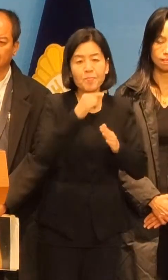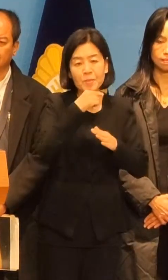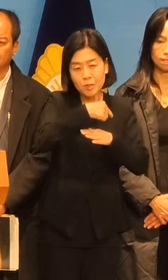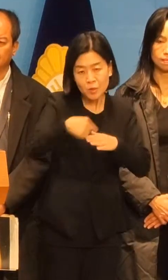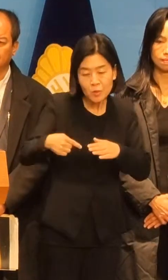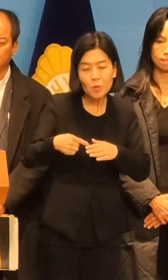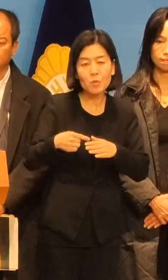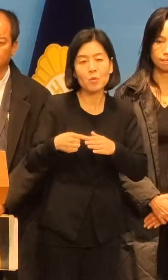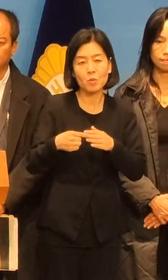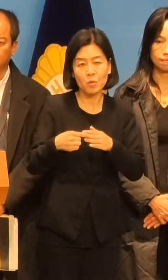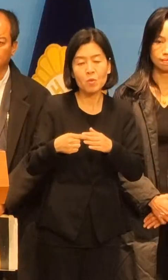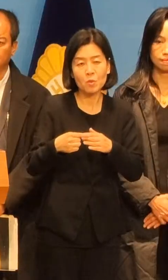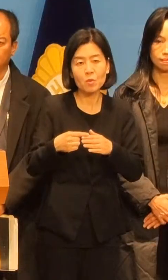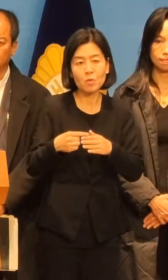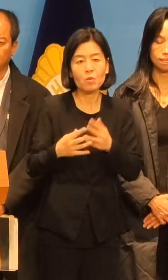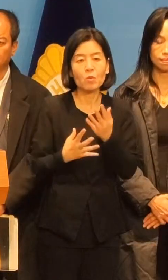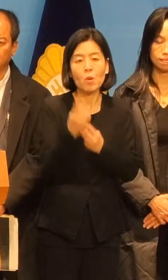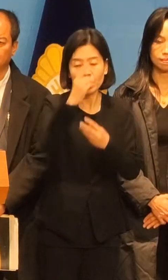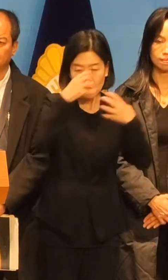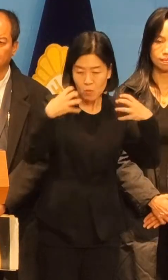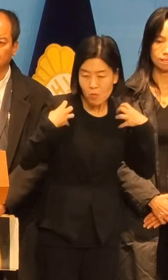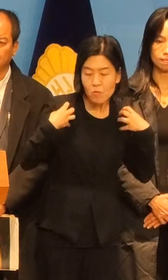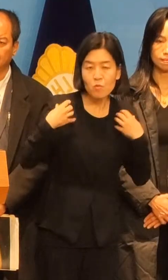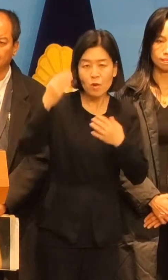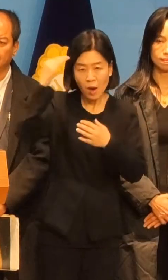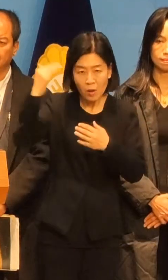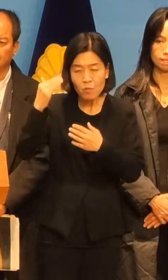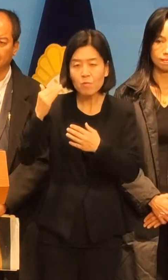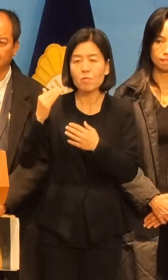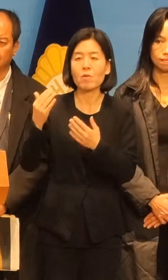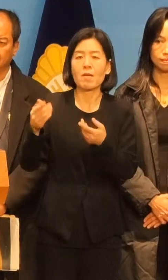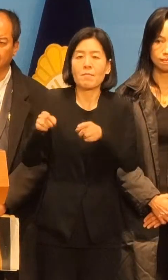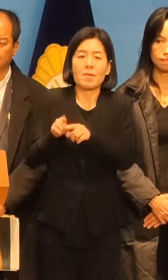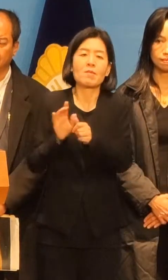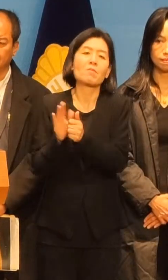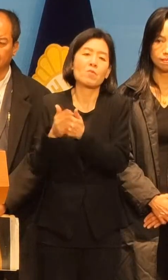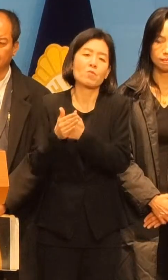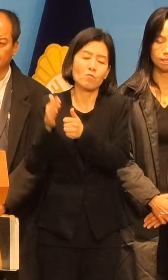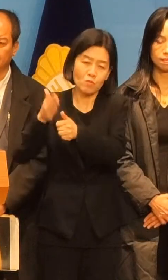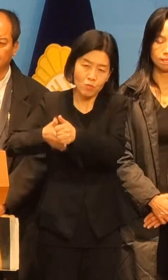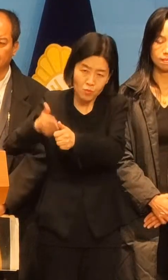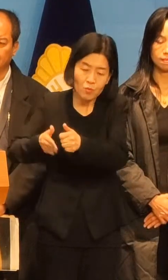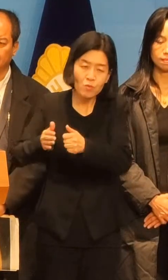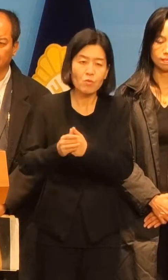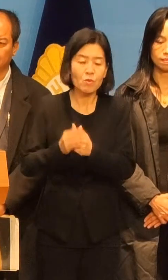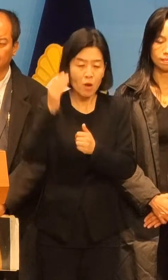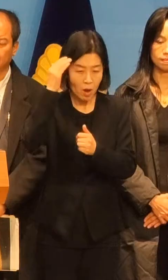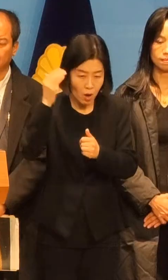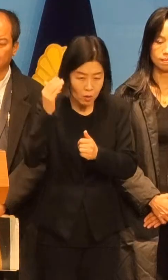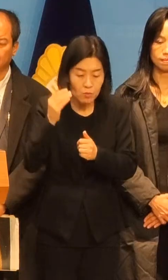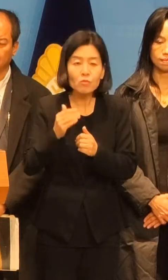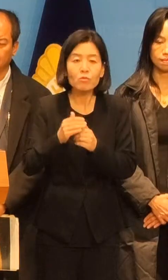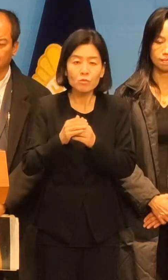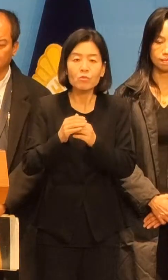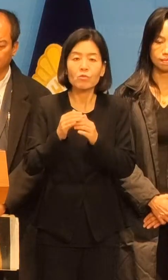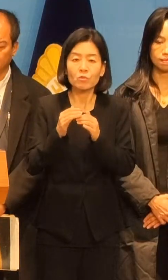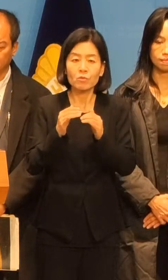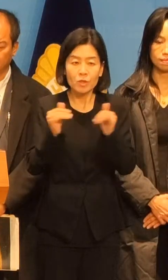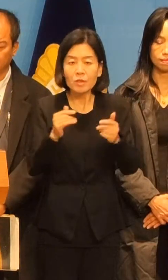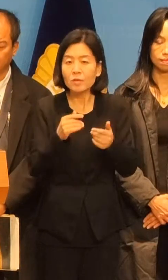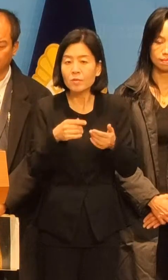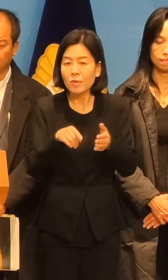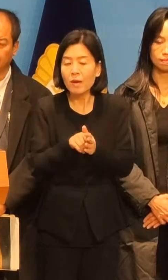주시기를 요청드립니다. 그리고 한국에 있는 미얀마인들에게 지금처럼 지원해 주고 있는